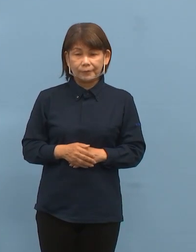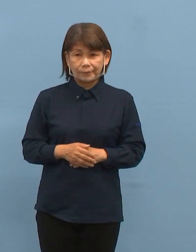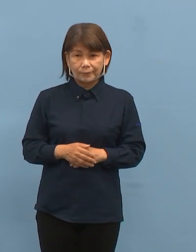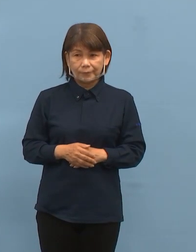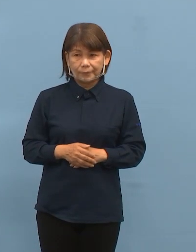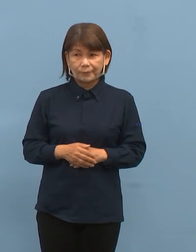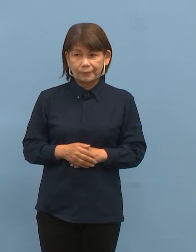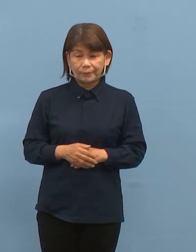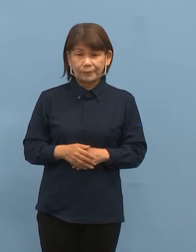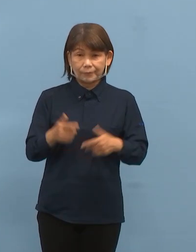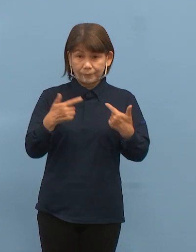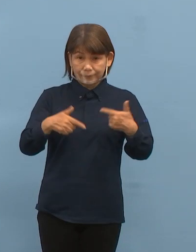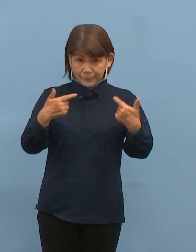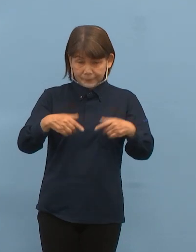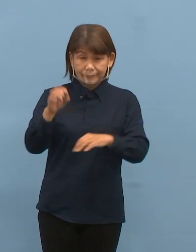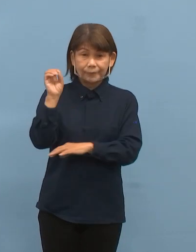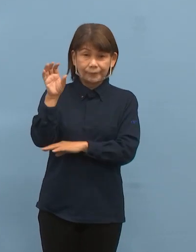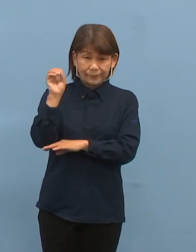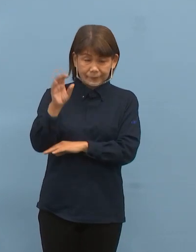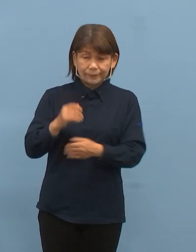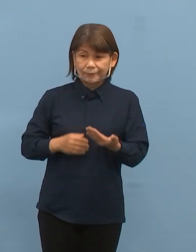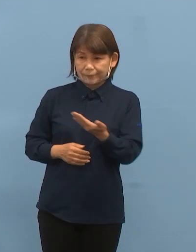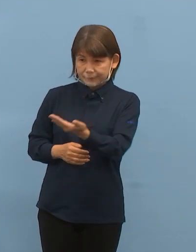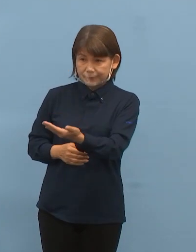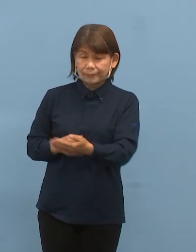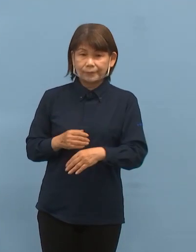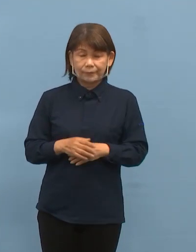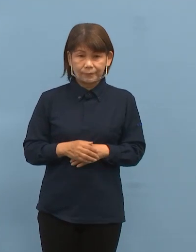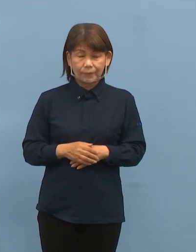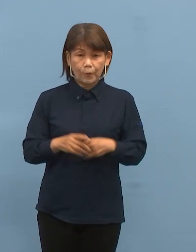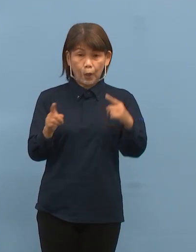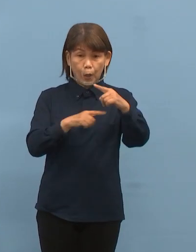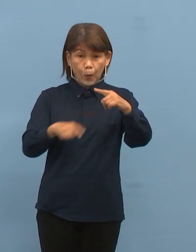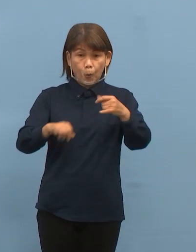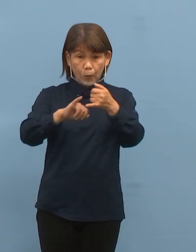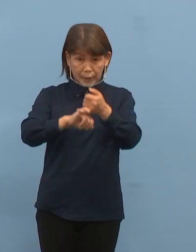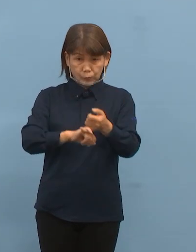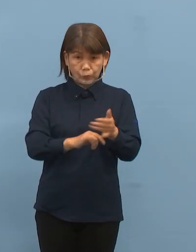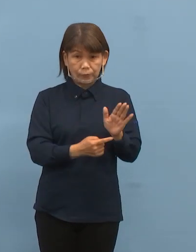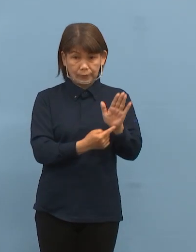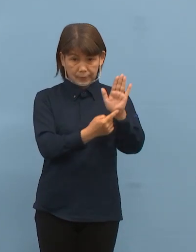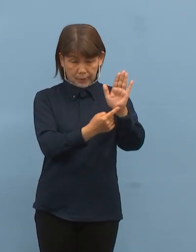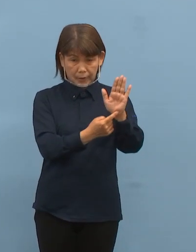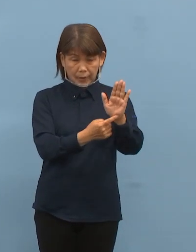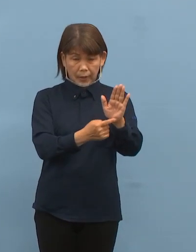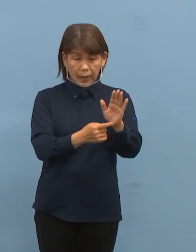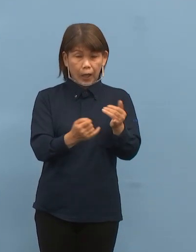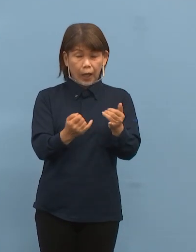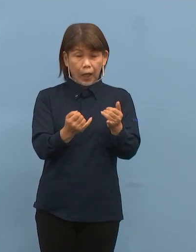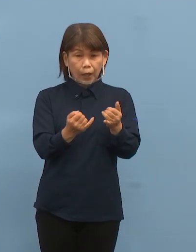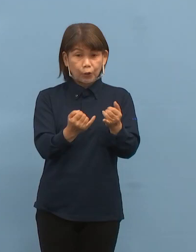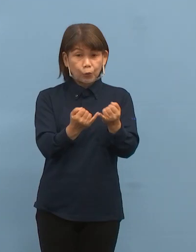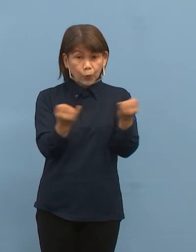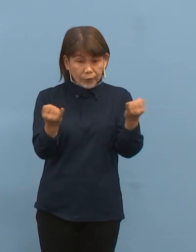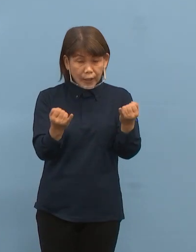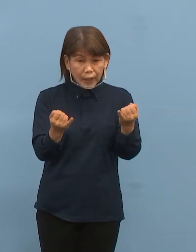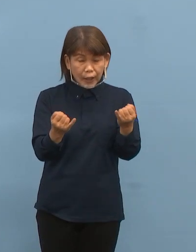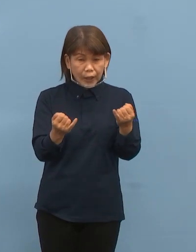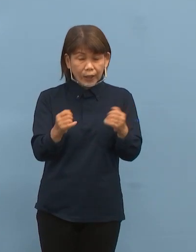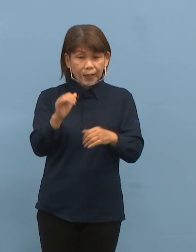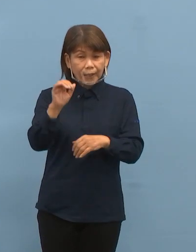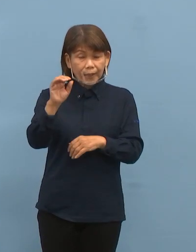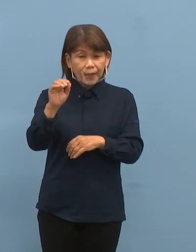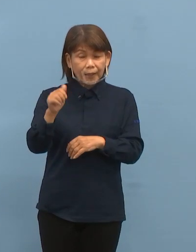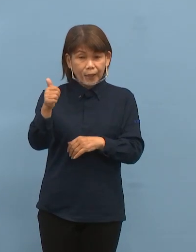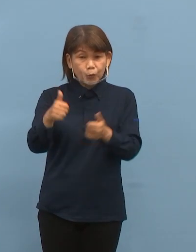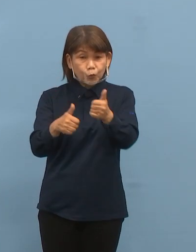知事にお伺いしたいです。はい、毎日新聞の高橋と言います。はい、公約で掲げられていた女性副知事の登用について、はい、現在の進捗状